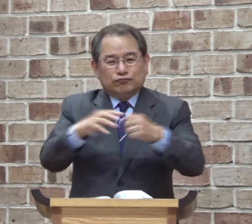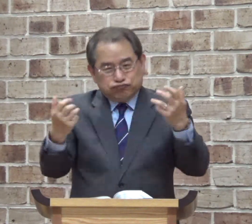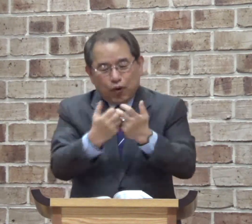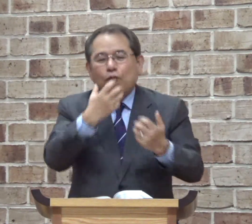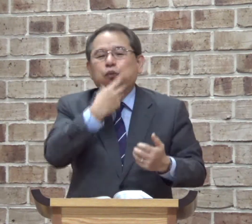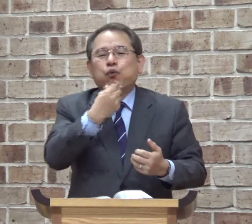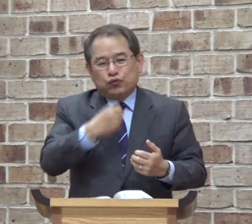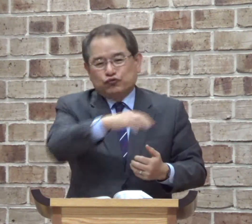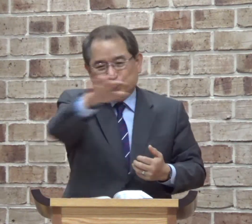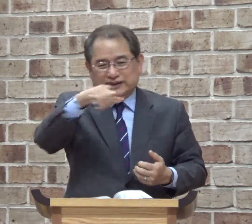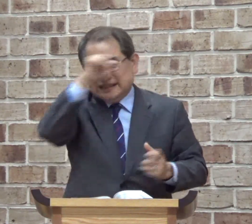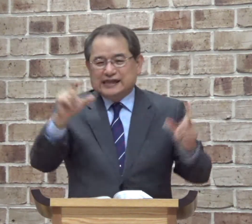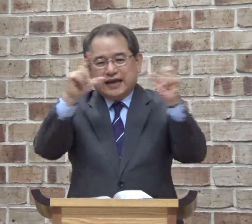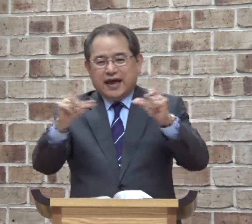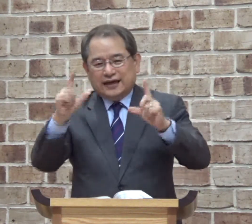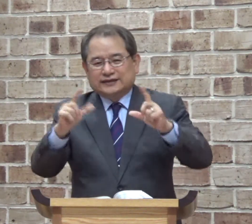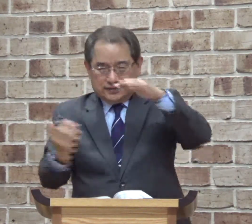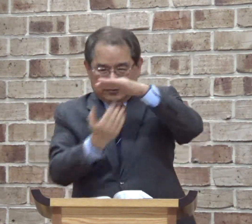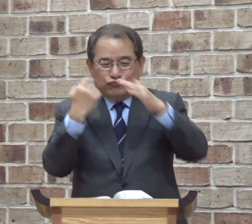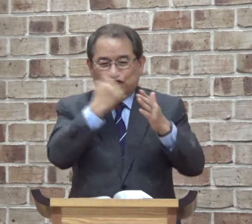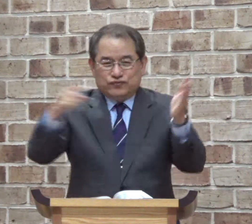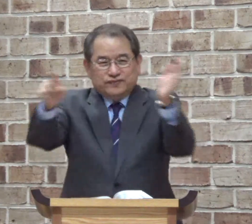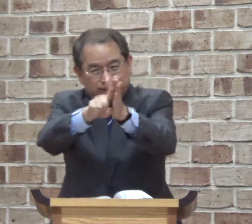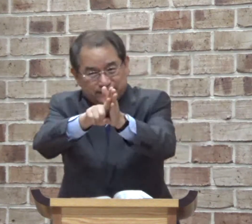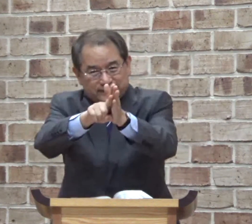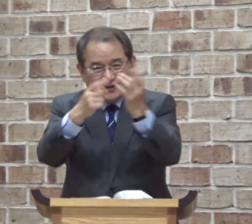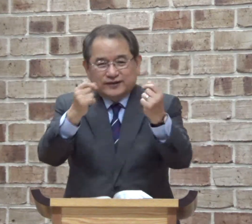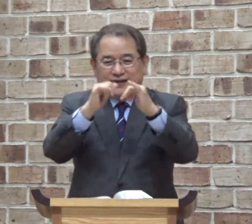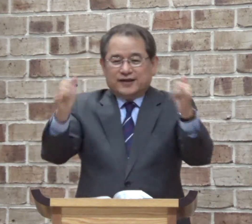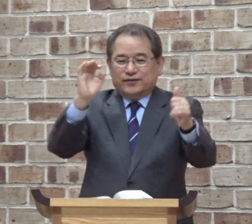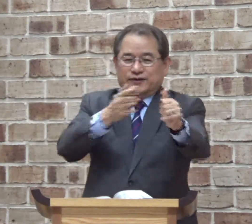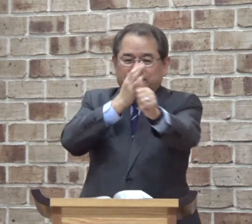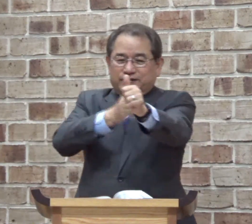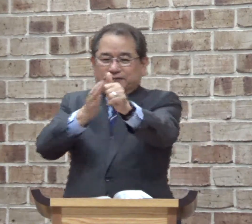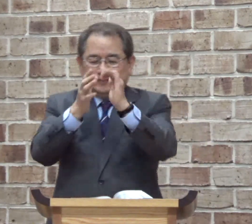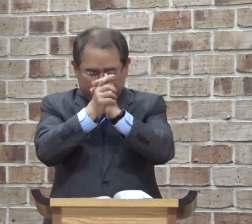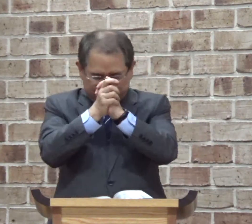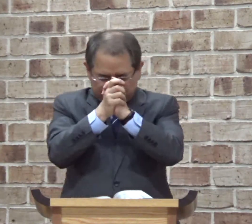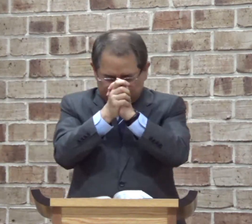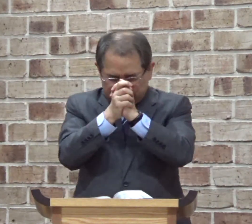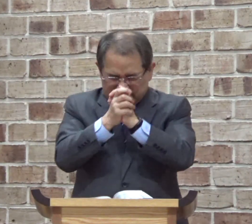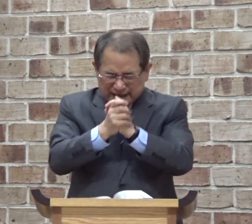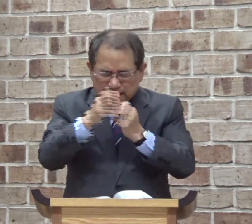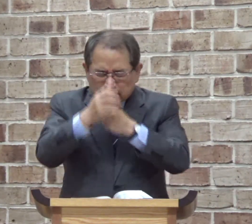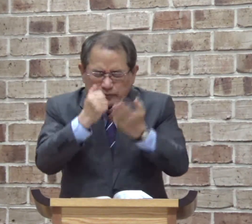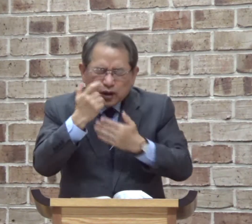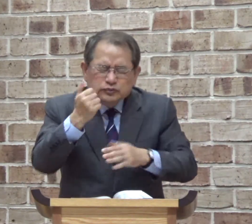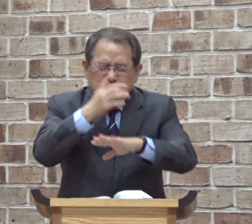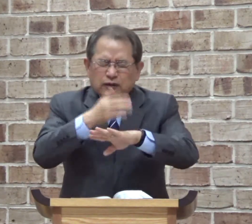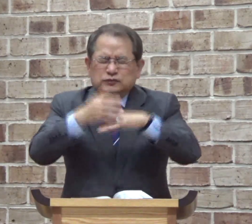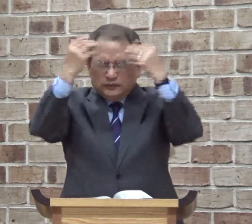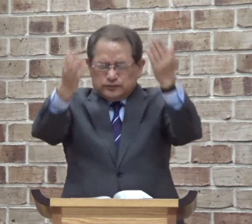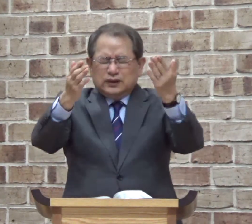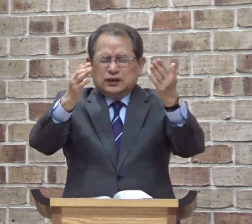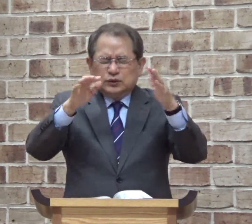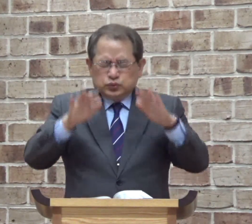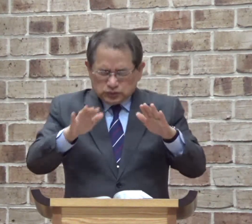다 같이 기도하시겠습니다. 하나님 아버지 감사합니다. 오늘 거룩한 주일 아버지의 집 앞에